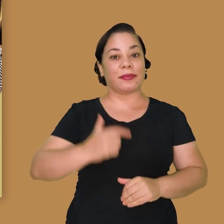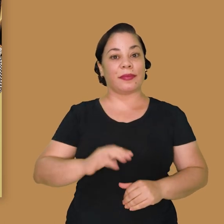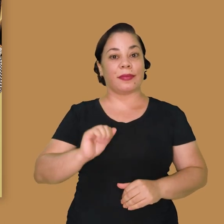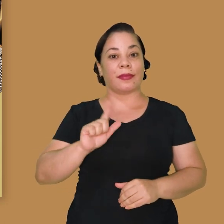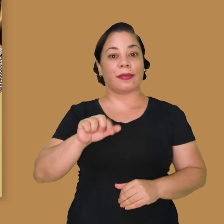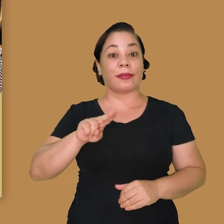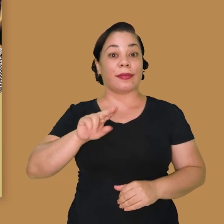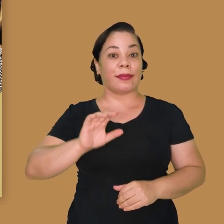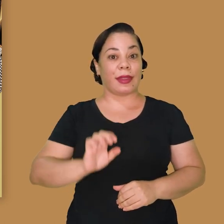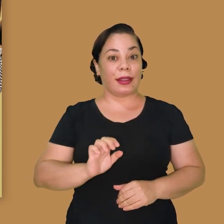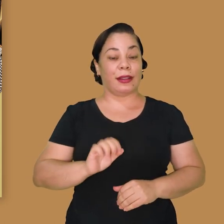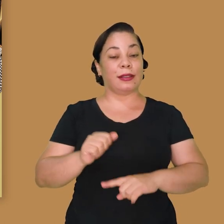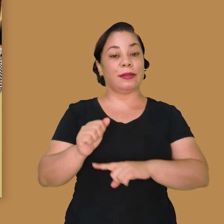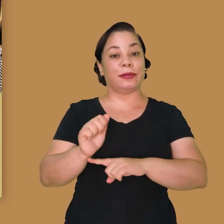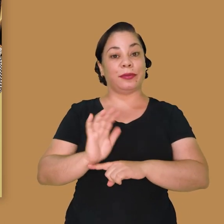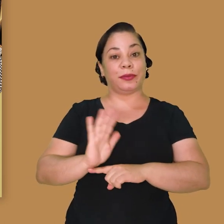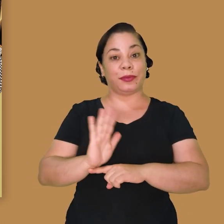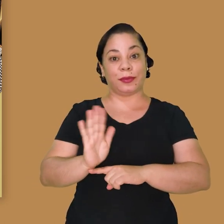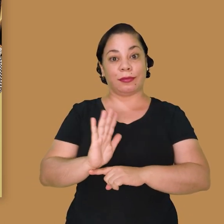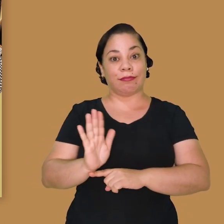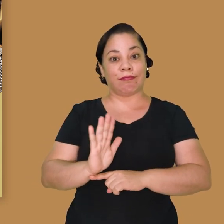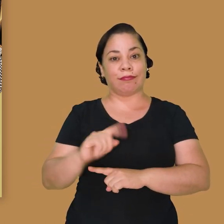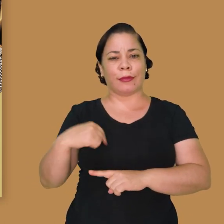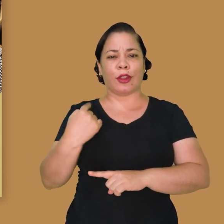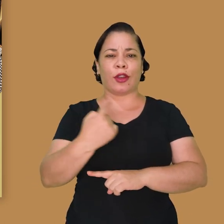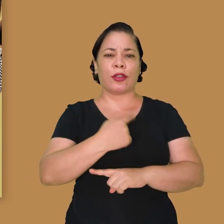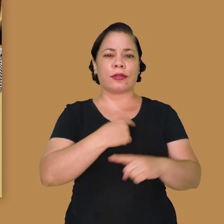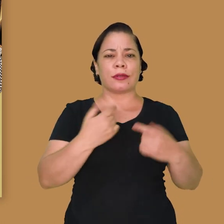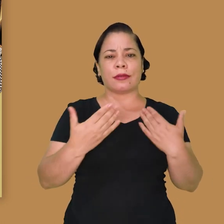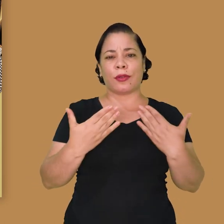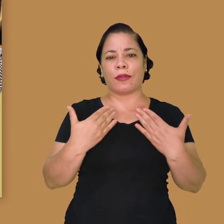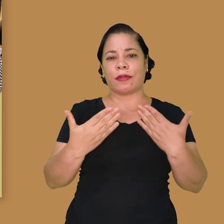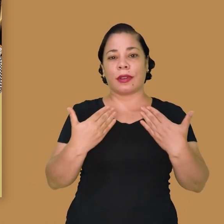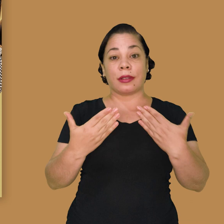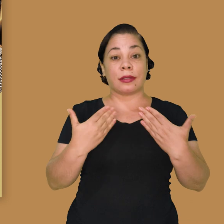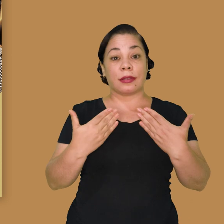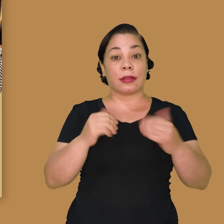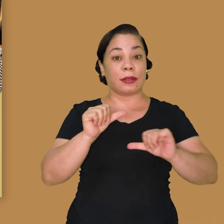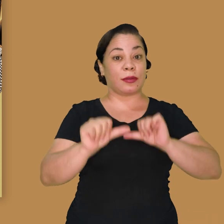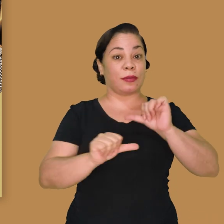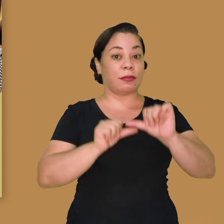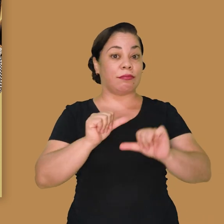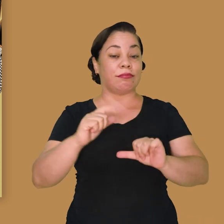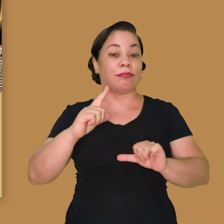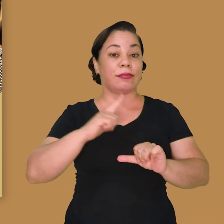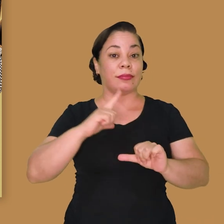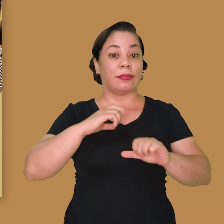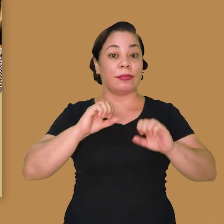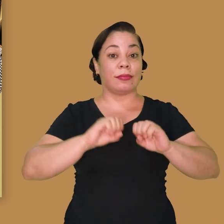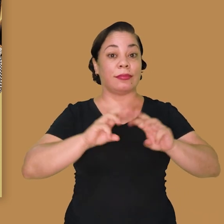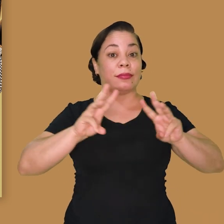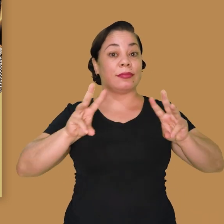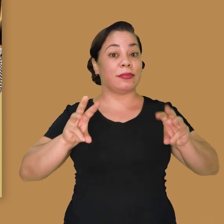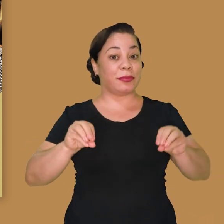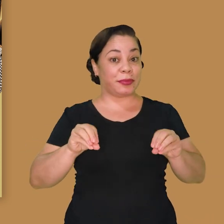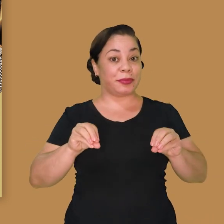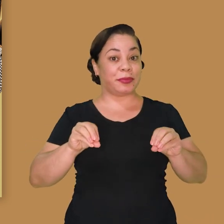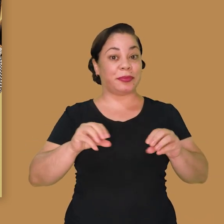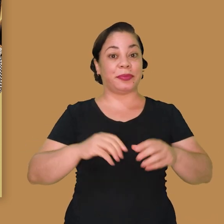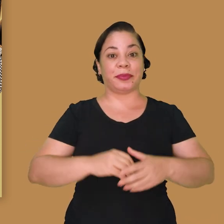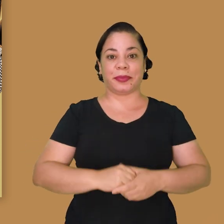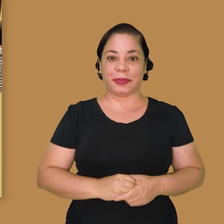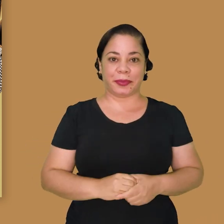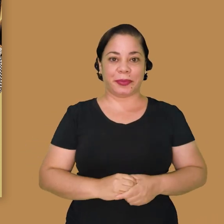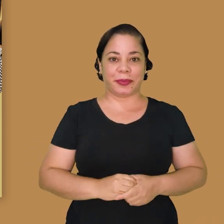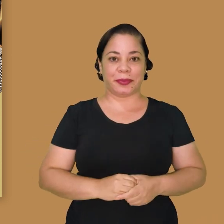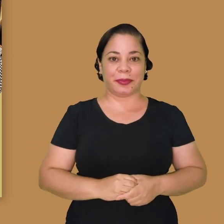Olá eu sou Aline Amorim e neste Episódio vamos conversar sobre as mudanças que ocorrem de uma versão